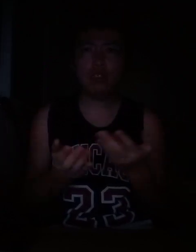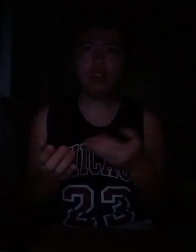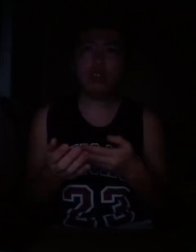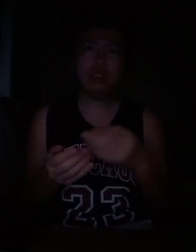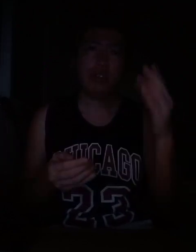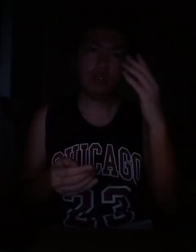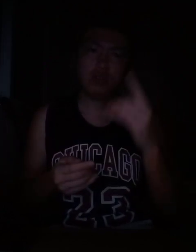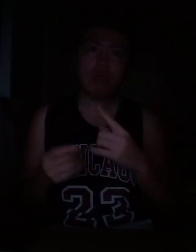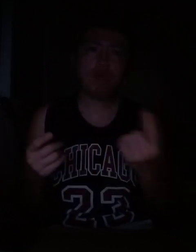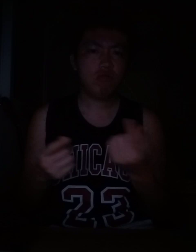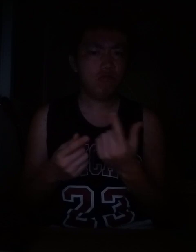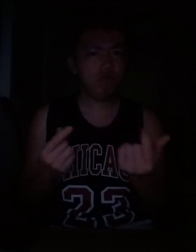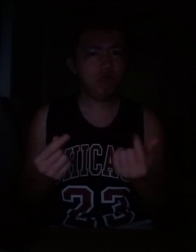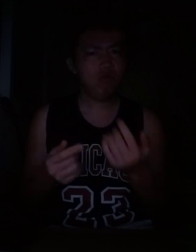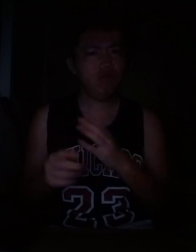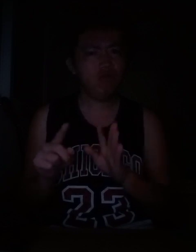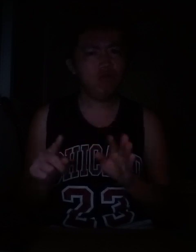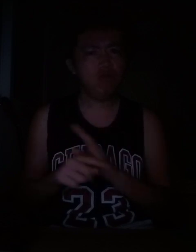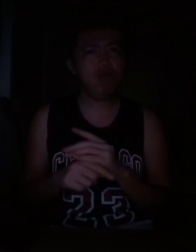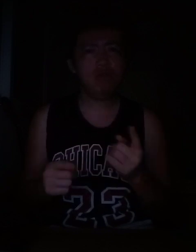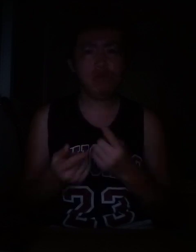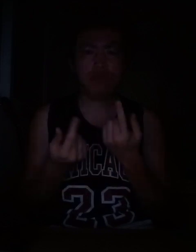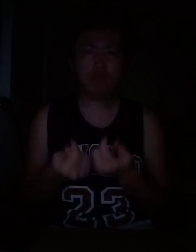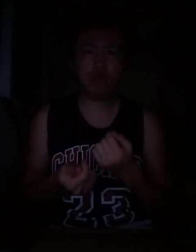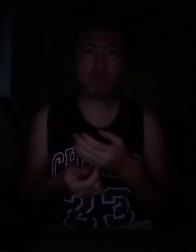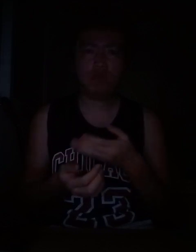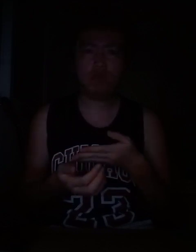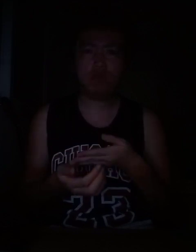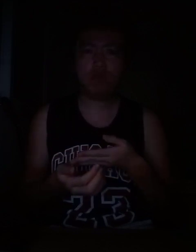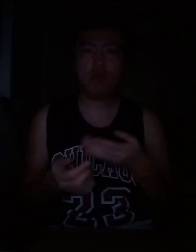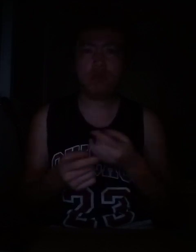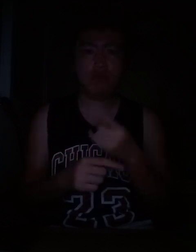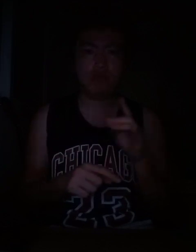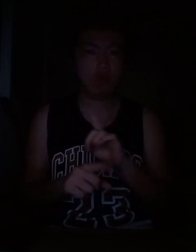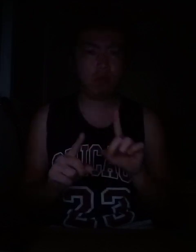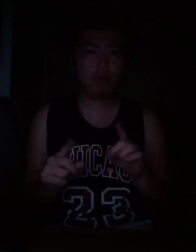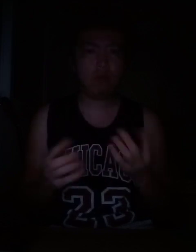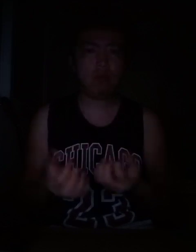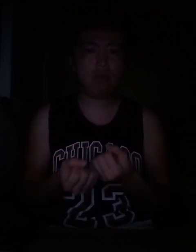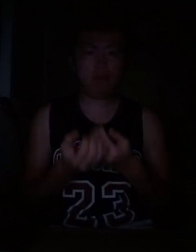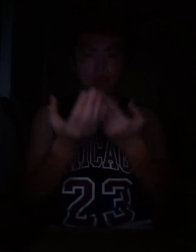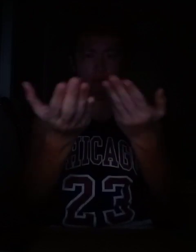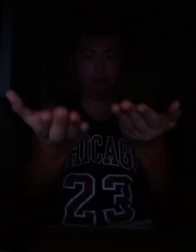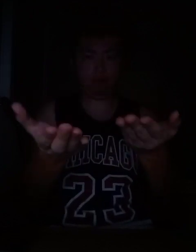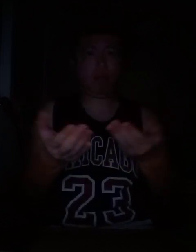해야 할지 슬프다 해야 할지요. 새만금 잼버리 철수작전은 박건우 기자가 취재했습니다.